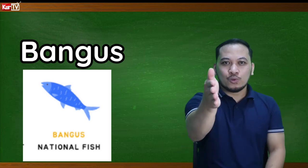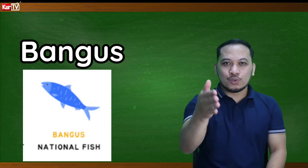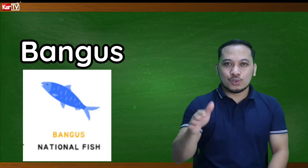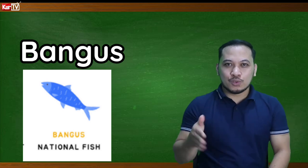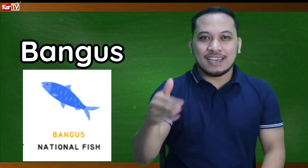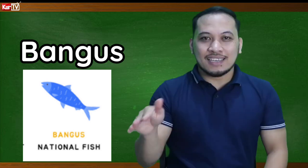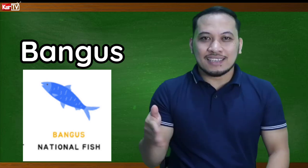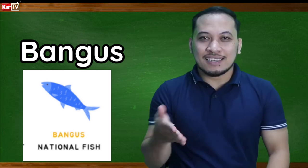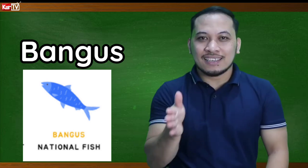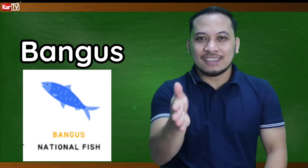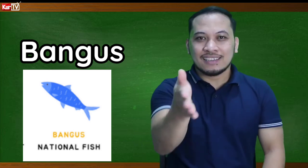Bangus.